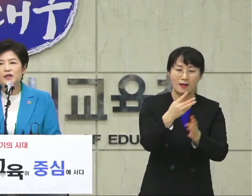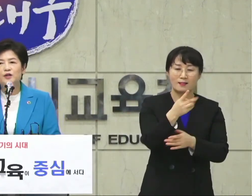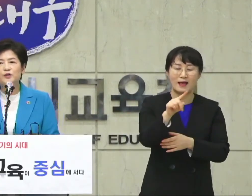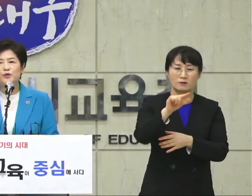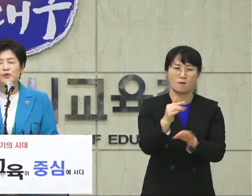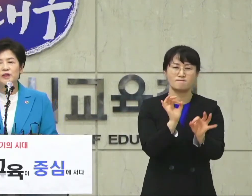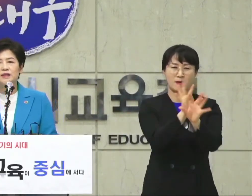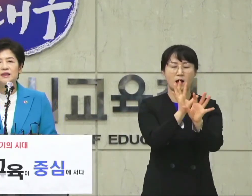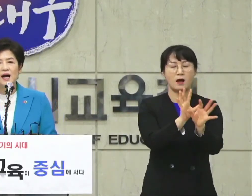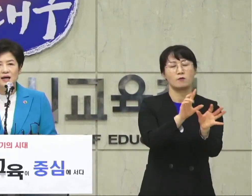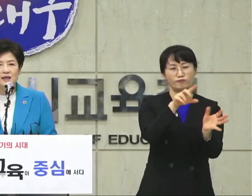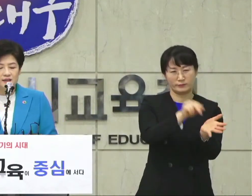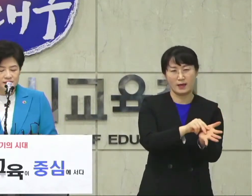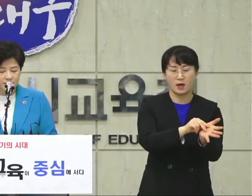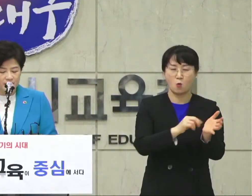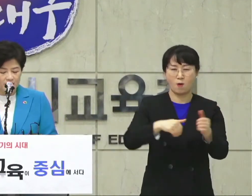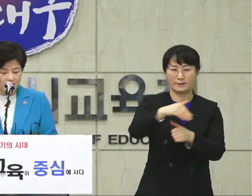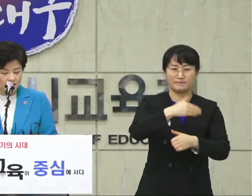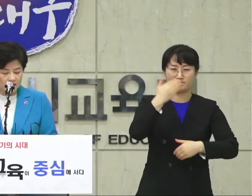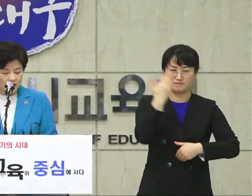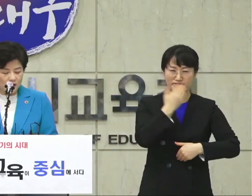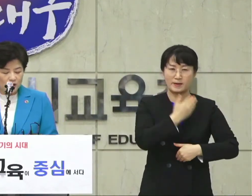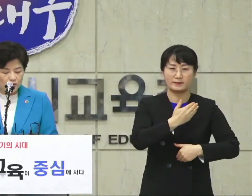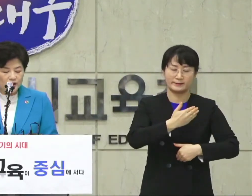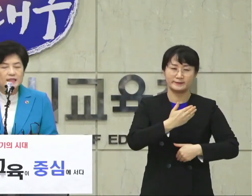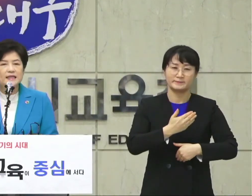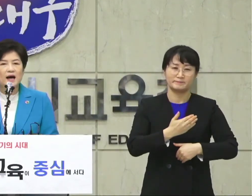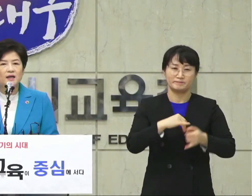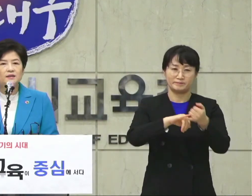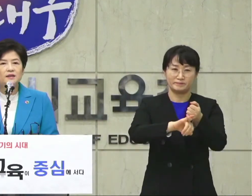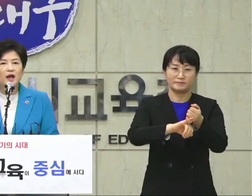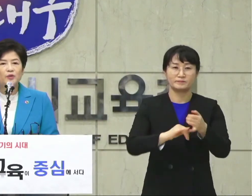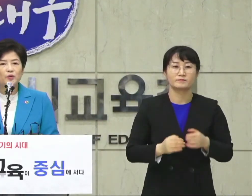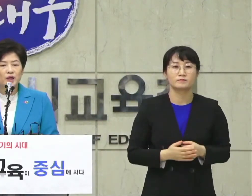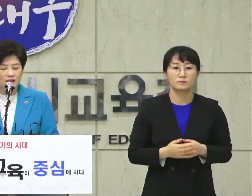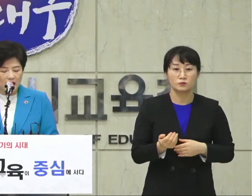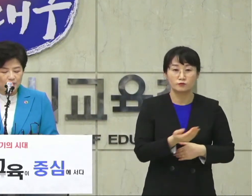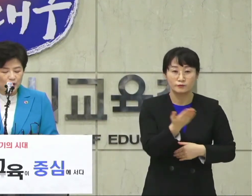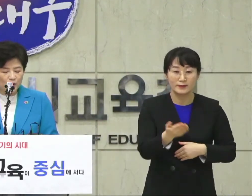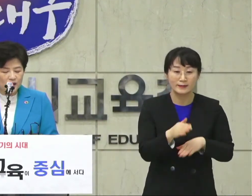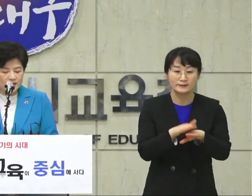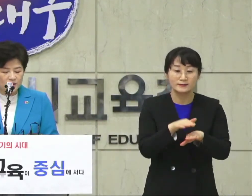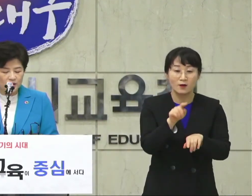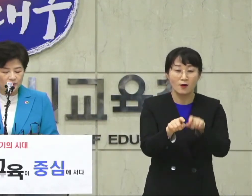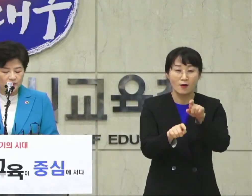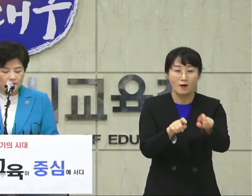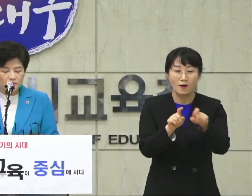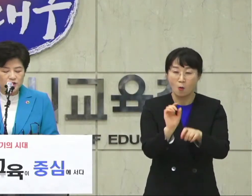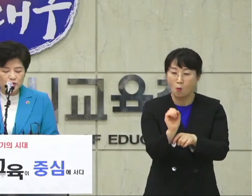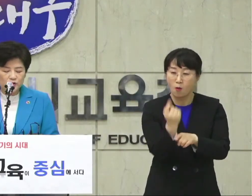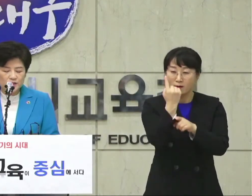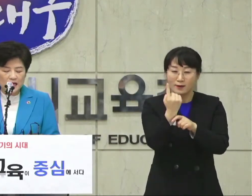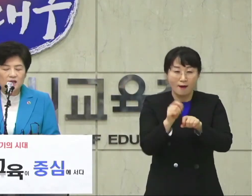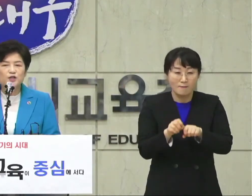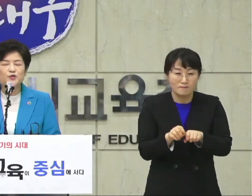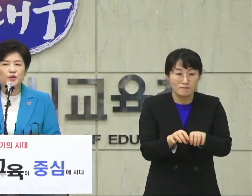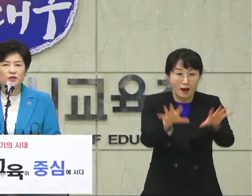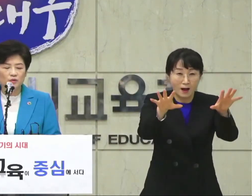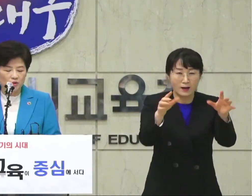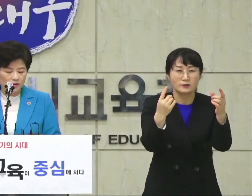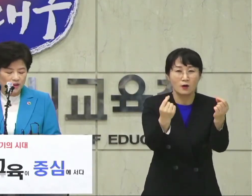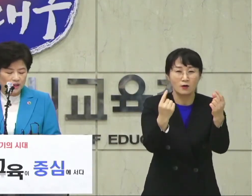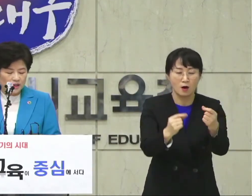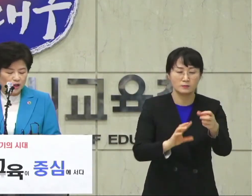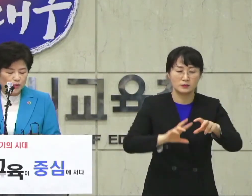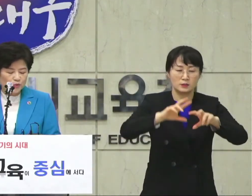등 환경교육을 강화하겠습니다. 우리의 작은 행동이 나비효과처럼 지구를 살릴